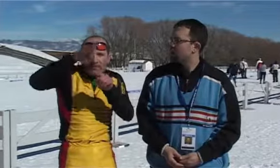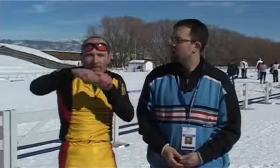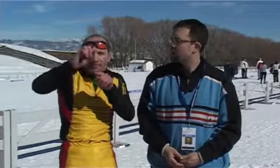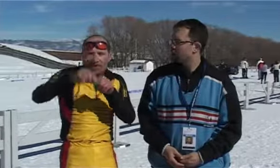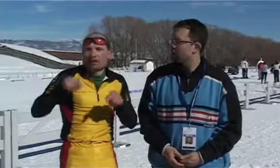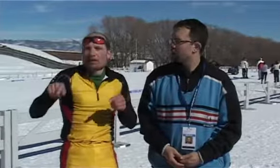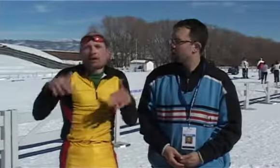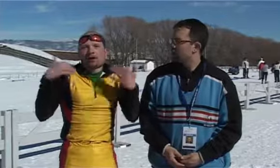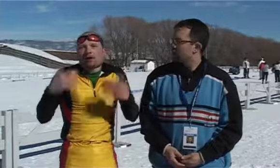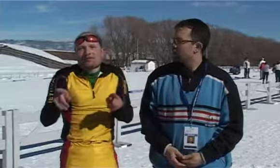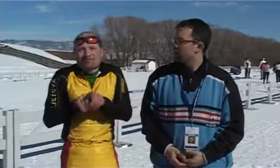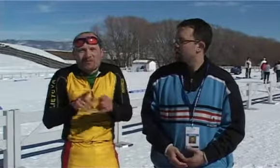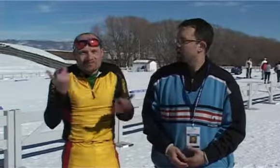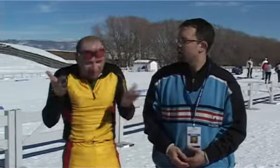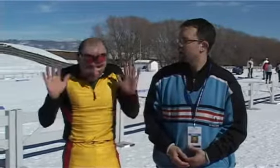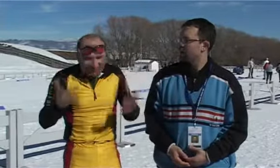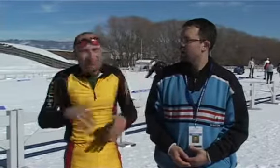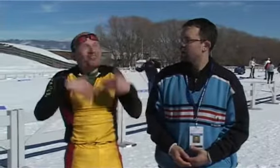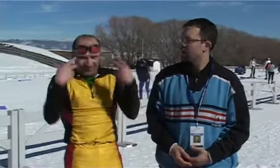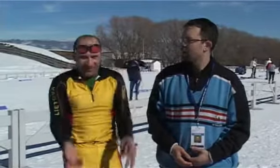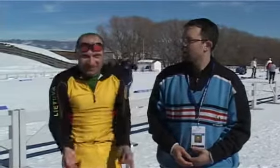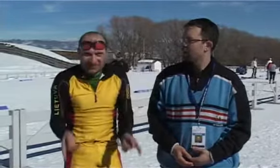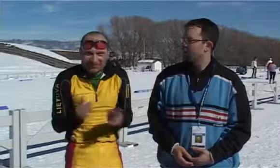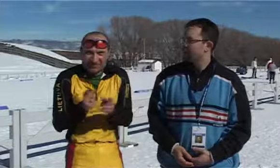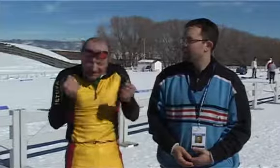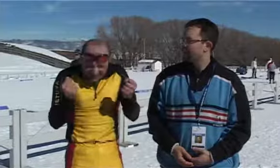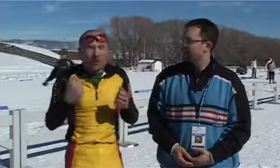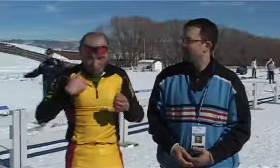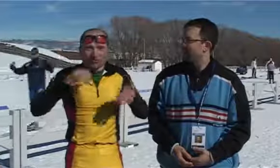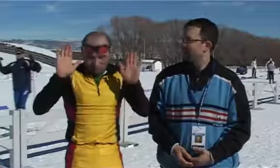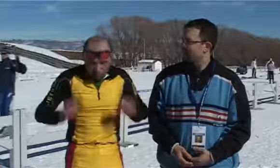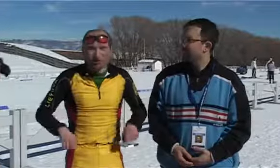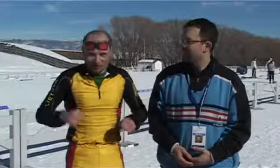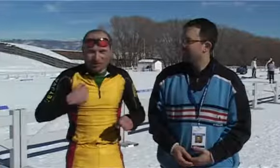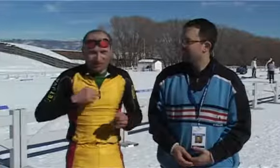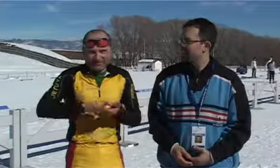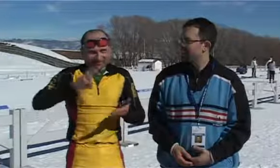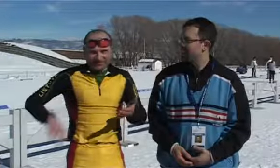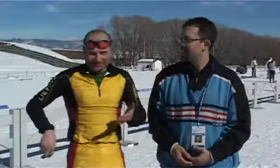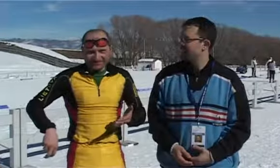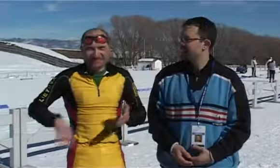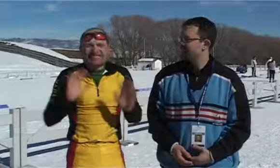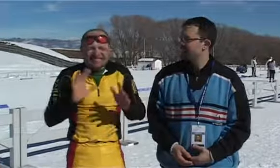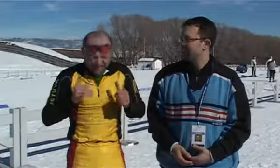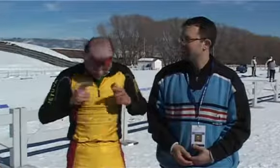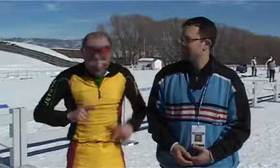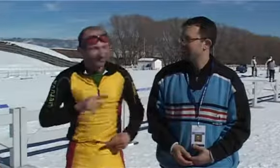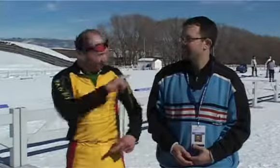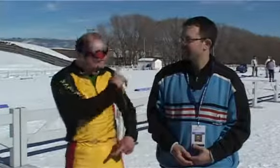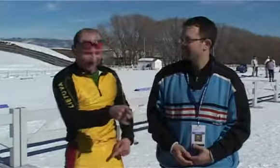Hügel. Bei uns ist es eher flach. Hier ist es wirklich ganz, ganz anders. Es ist sehr, sehr auch anstrengend. Ich habe es aber